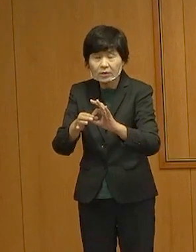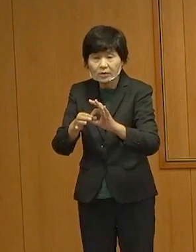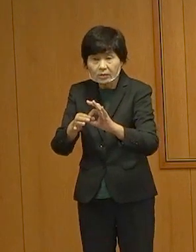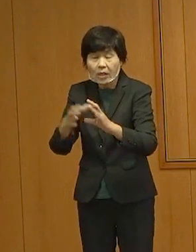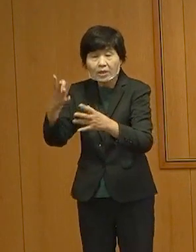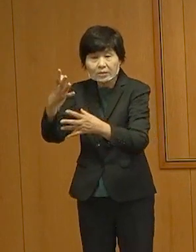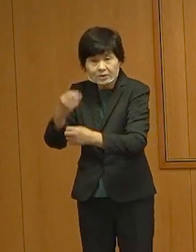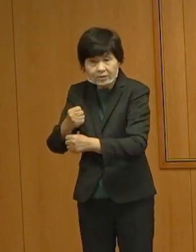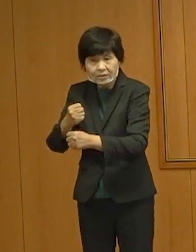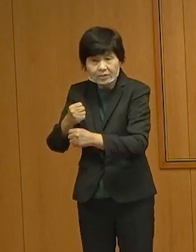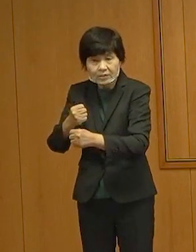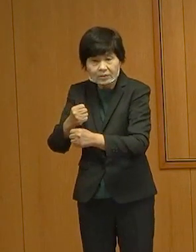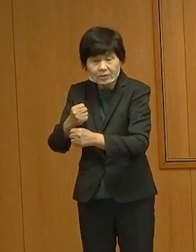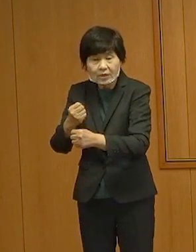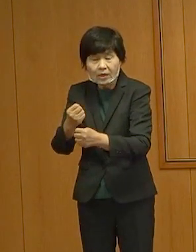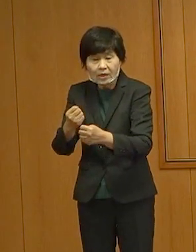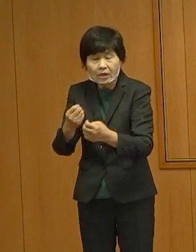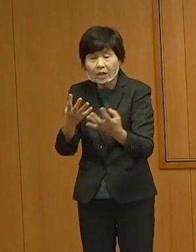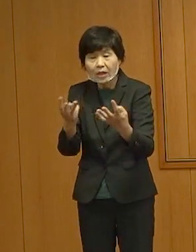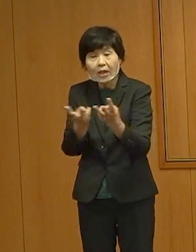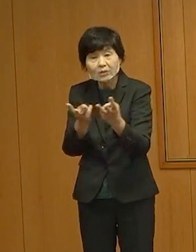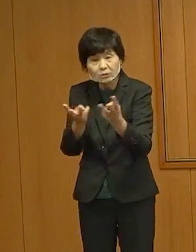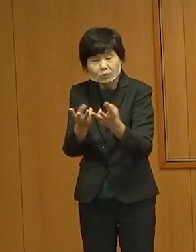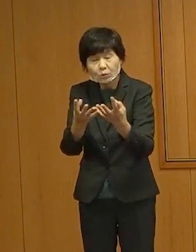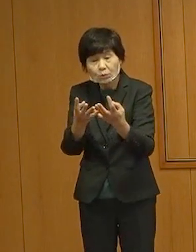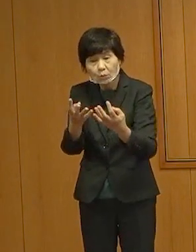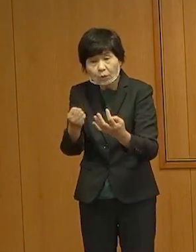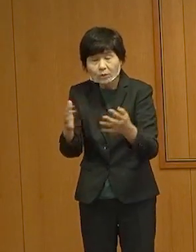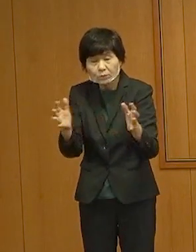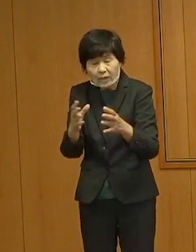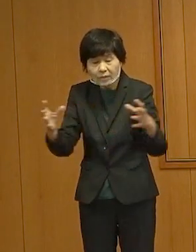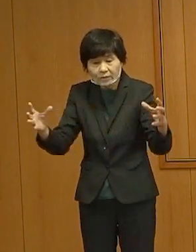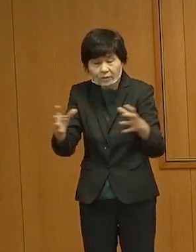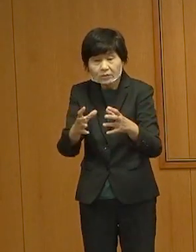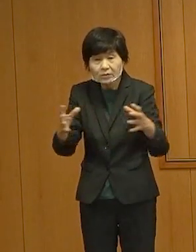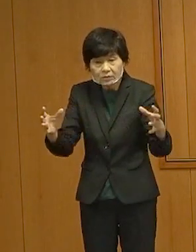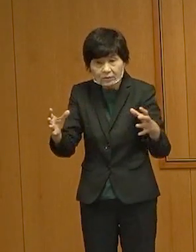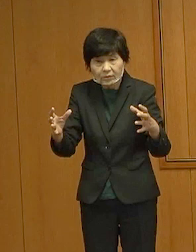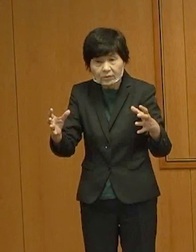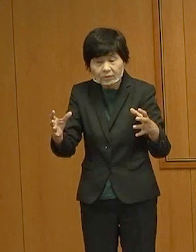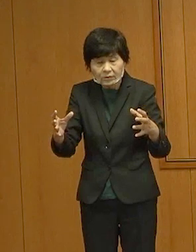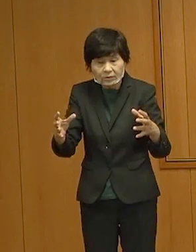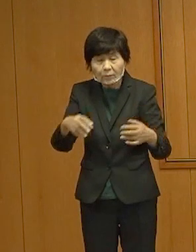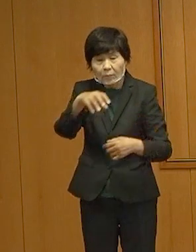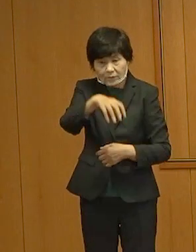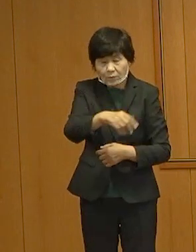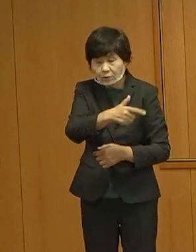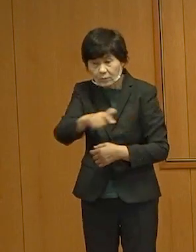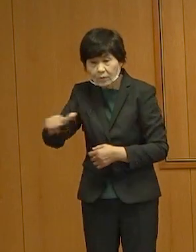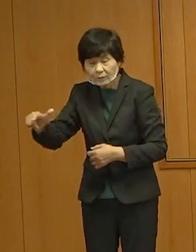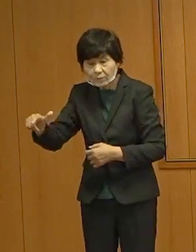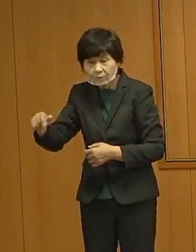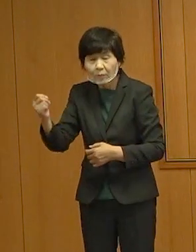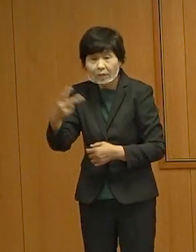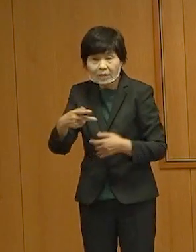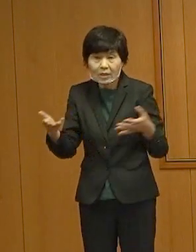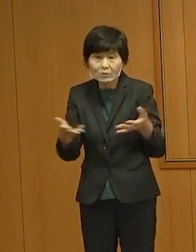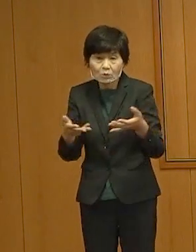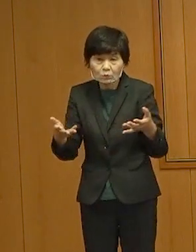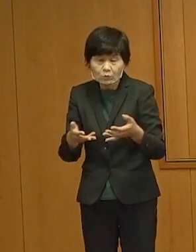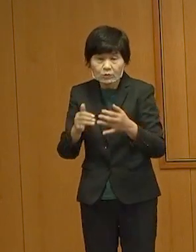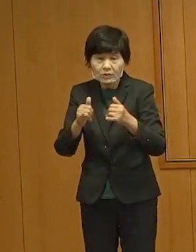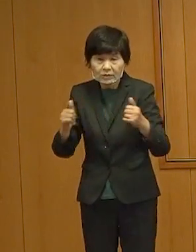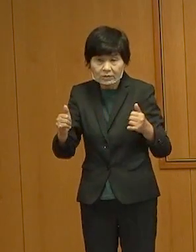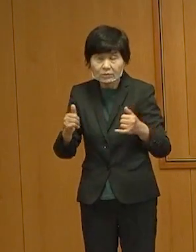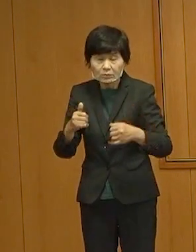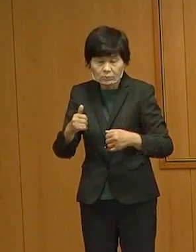希望とか解説っていうのがどういうふうな体制になるのかっていう、まあ、職員体制も検討調